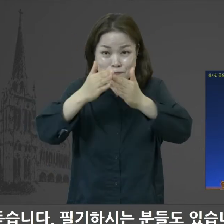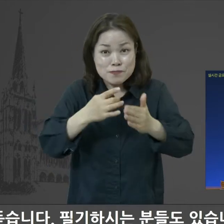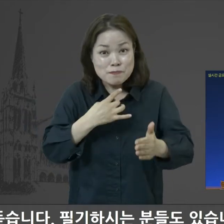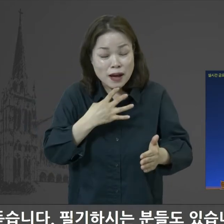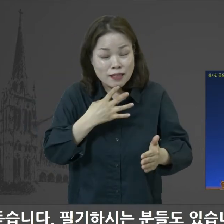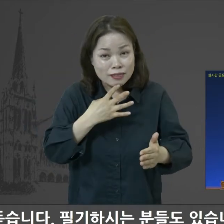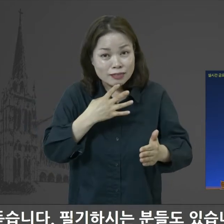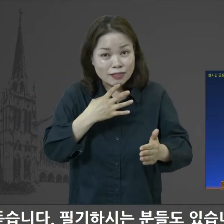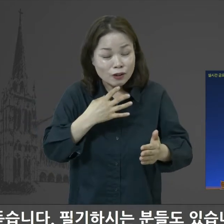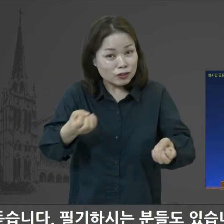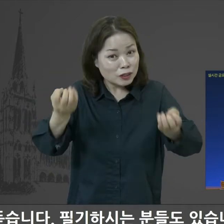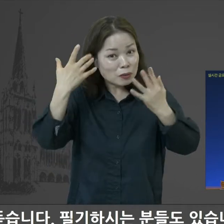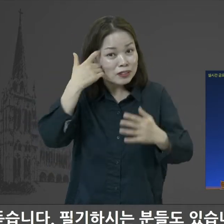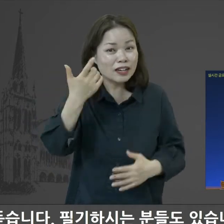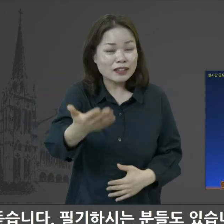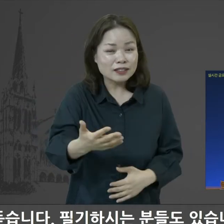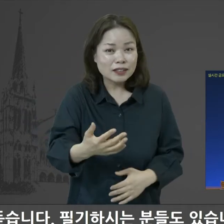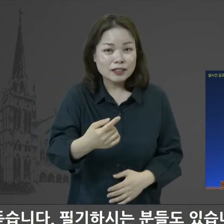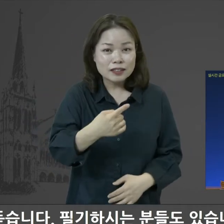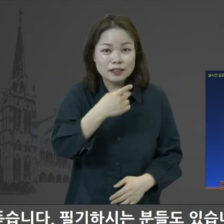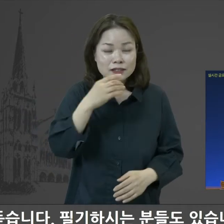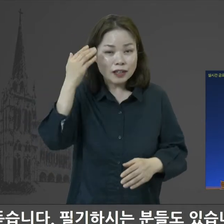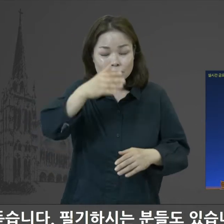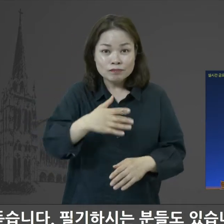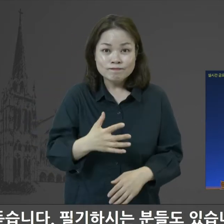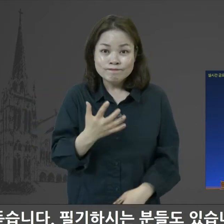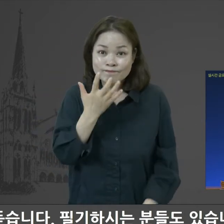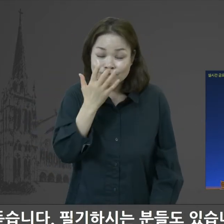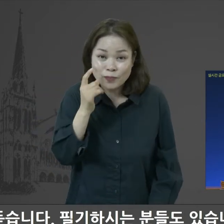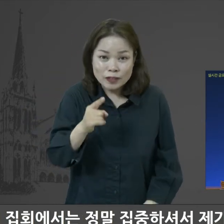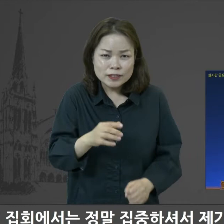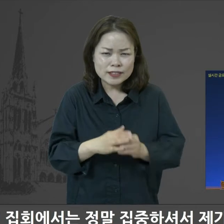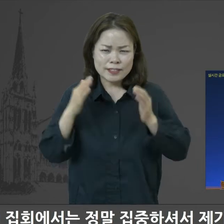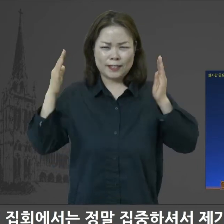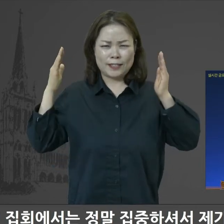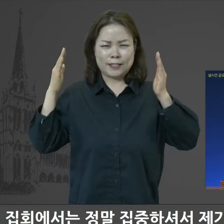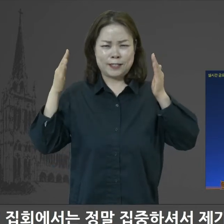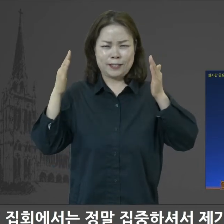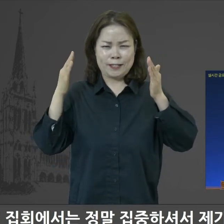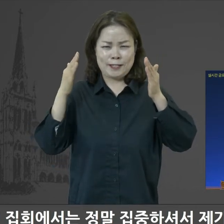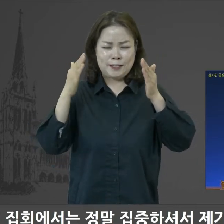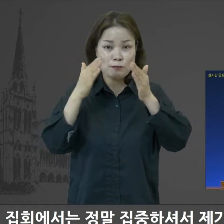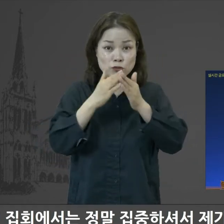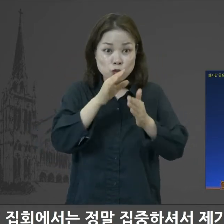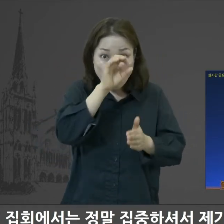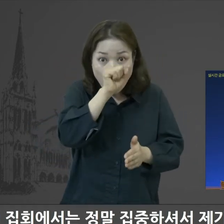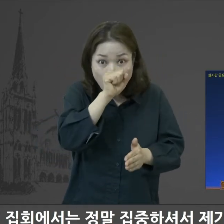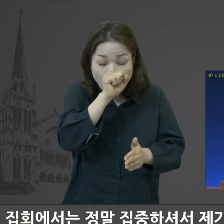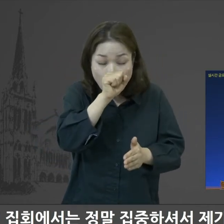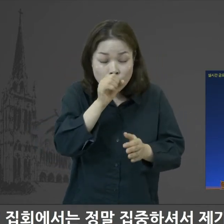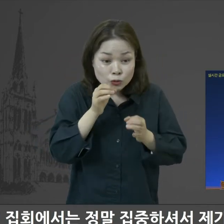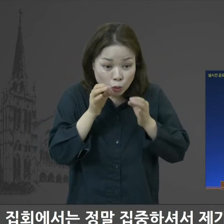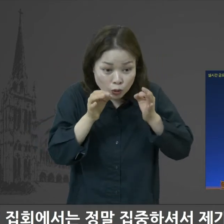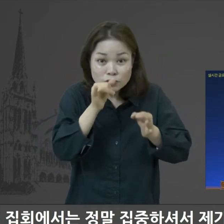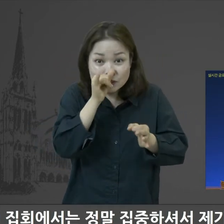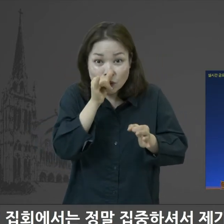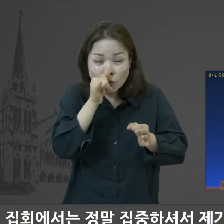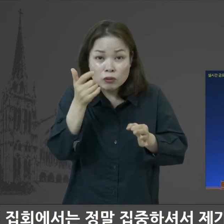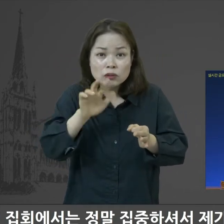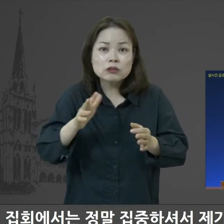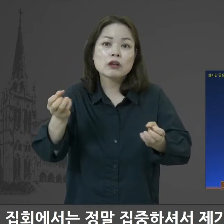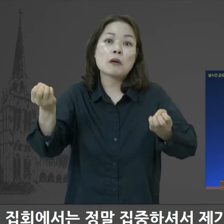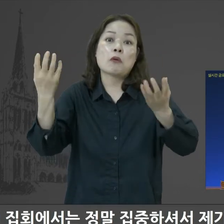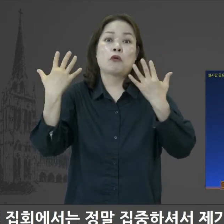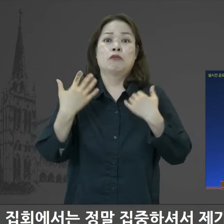아닌가. 사실 앞만 이렇게 멀뚱멀뚱 보지는 않아요. 제가 보니까 정말 집중을 하긴 해요. 노력은 해요. 근데 까먹어.